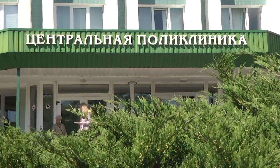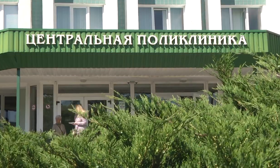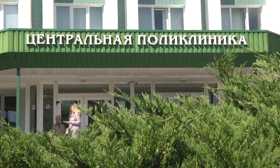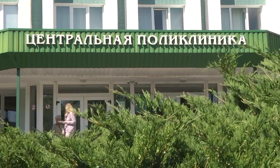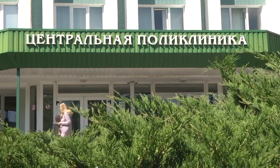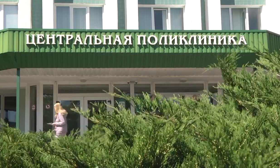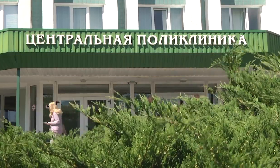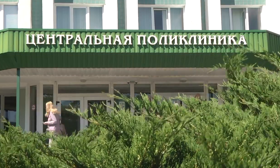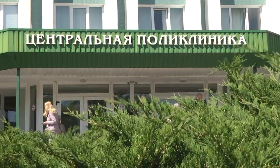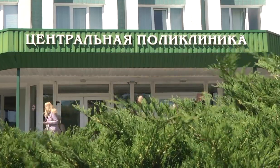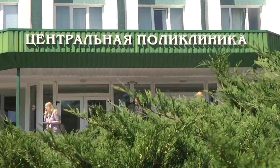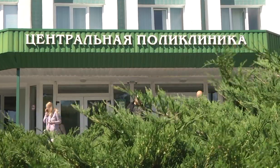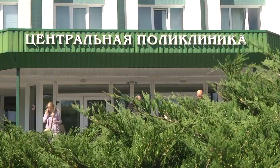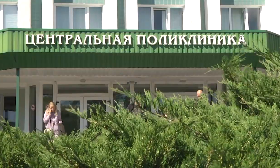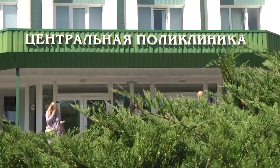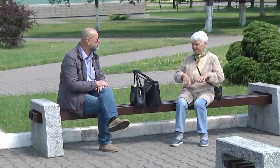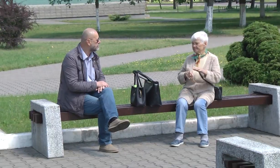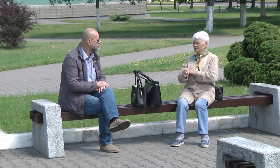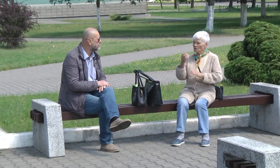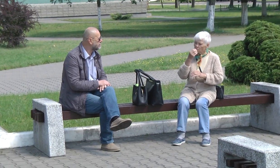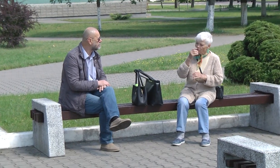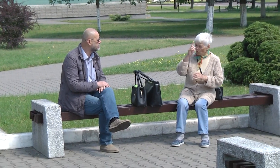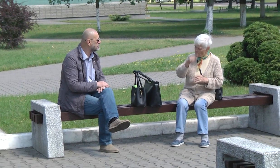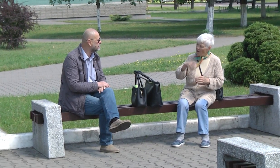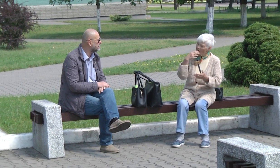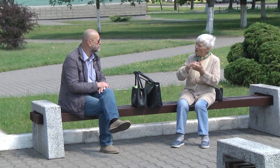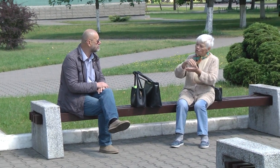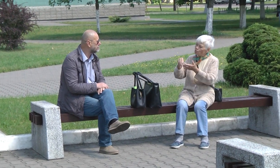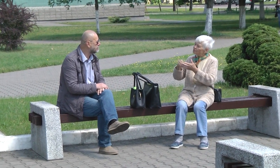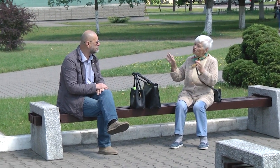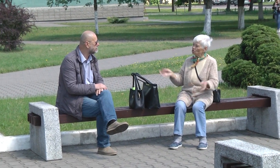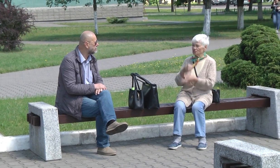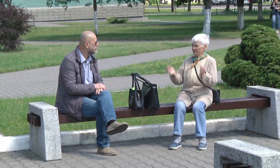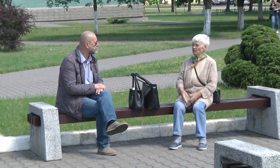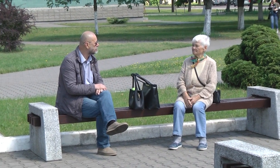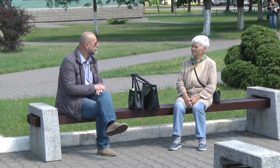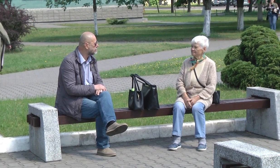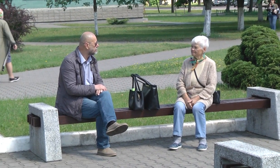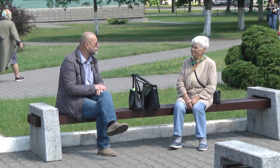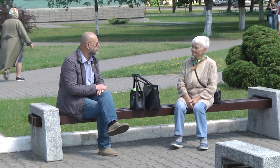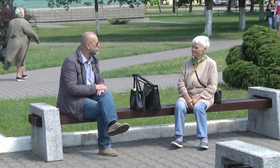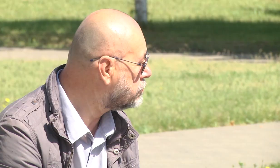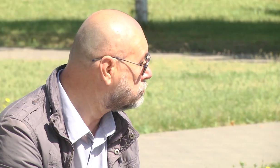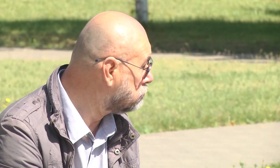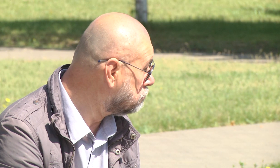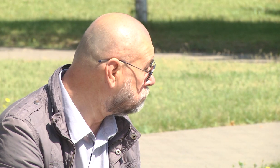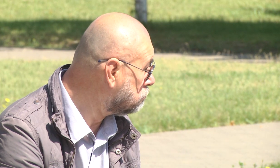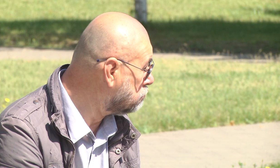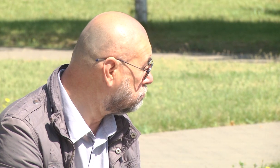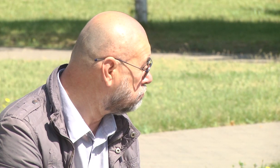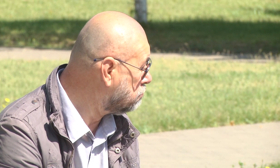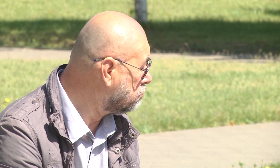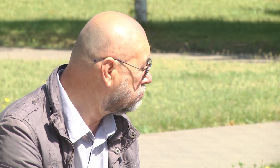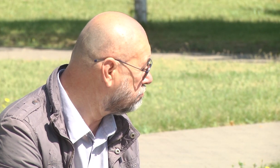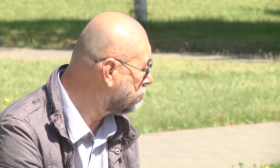кто ограничен по слуху и общению. Ведь мир этих людей больше похож на мир картинок. Свои чувства и эмоции они проживают